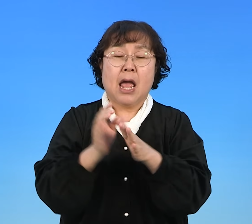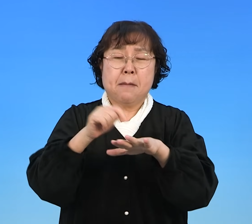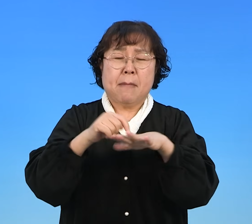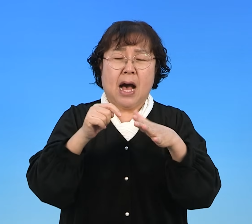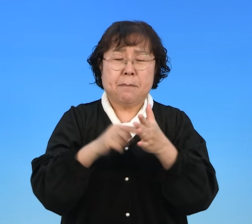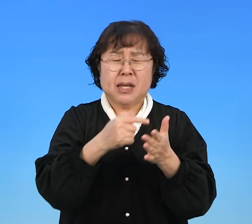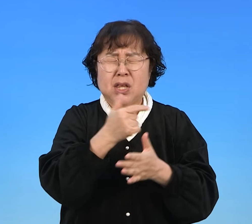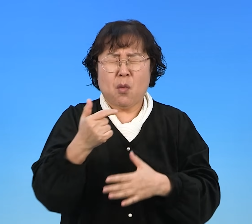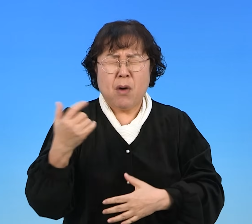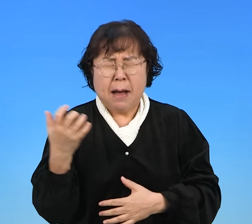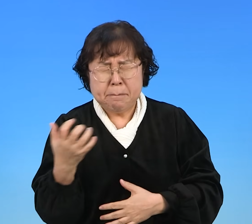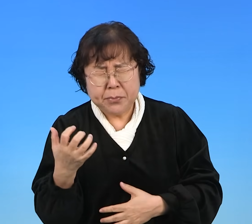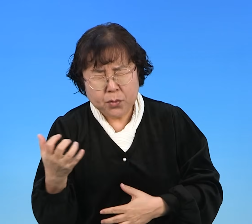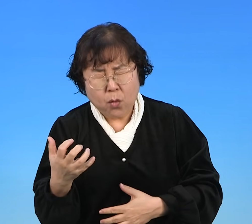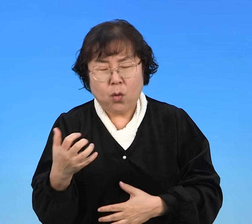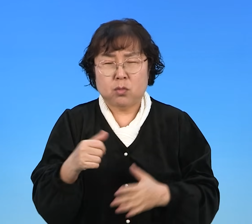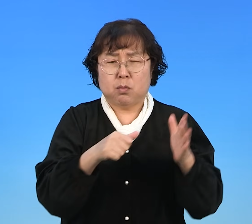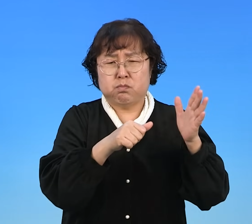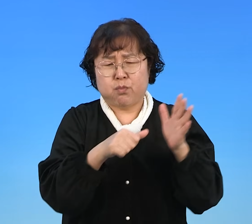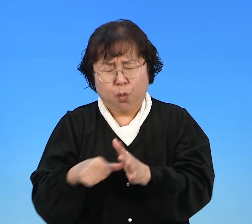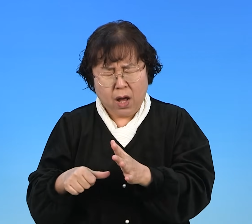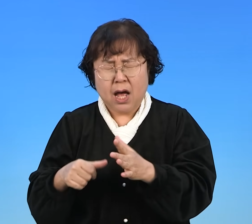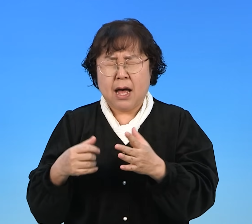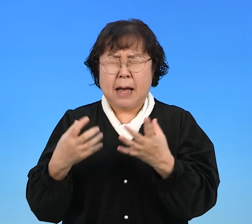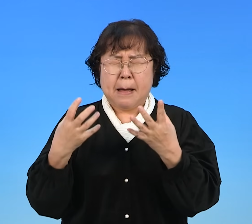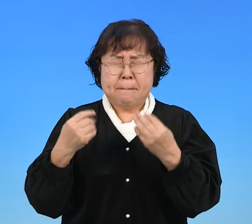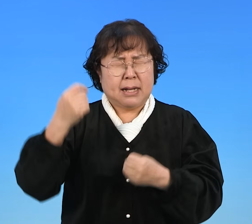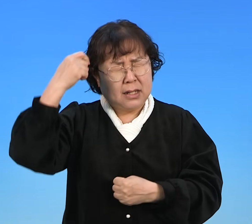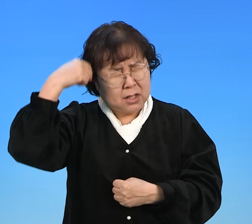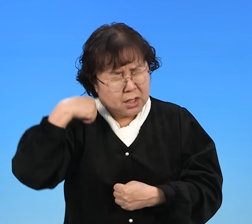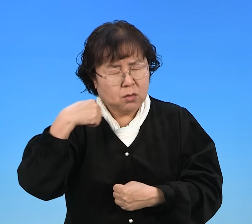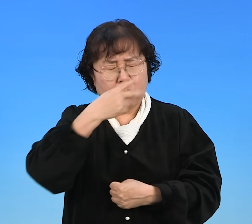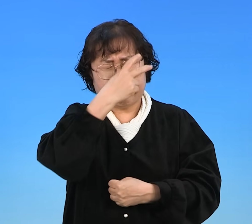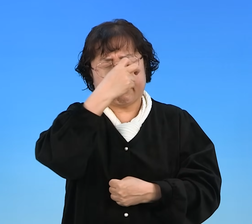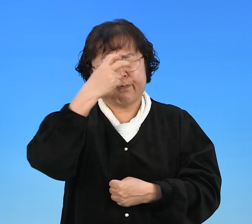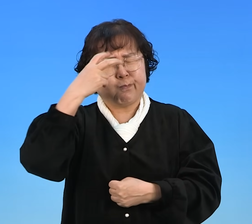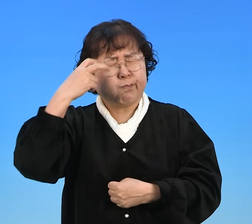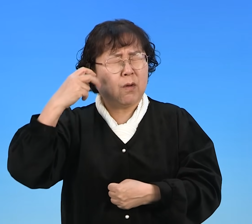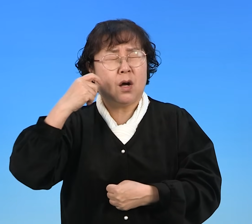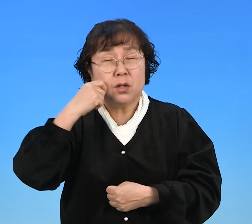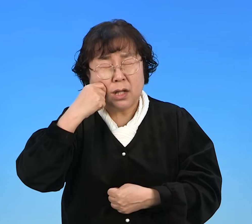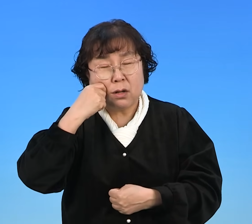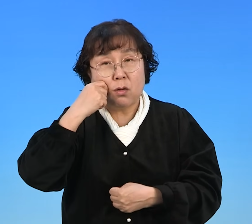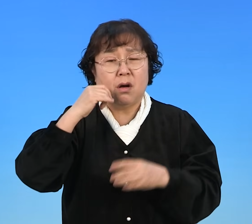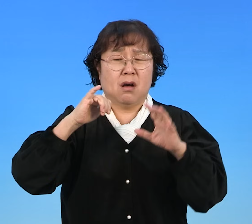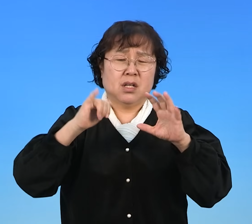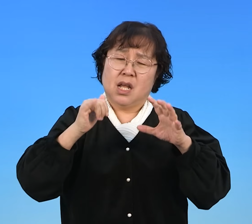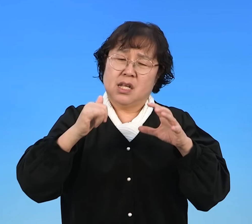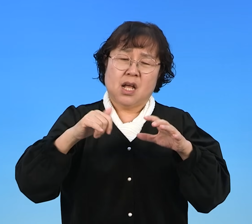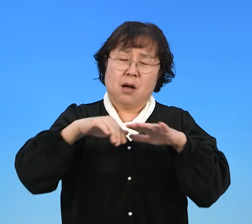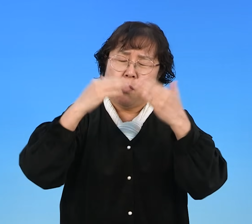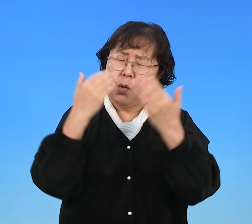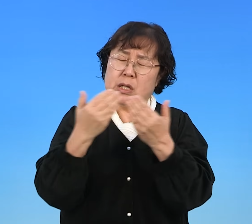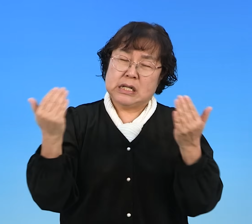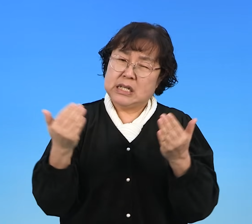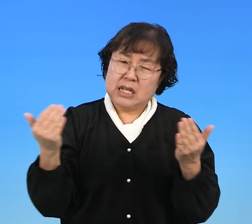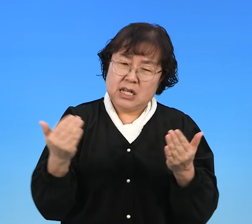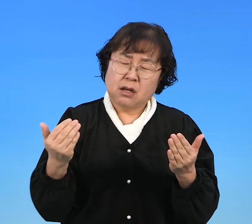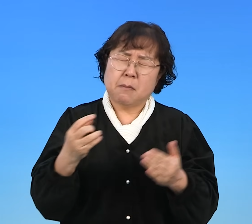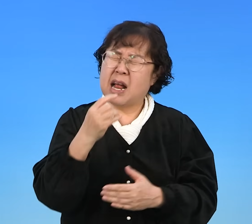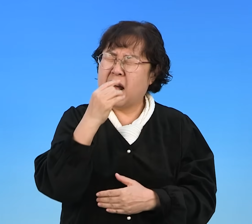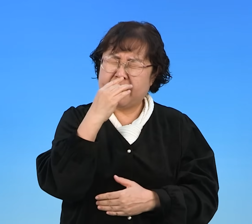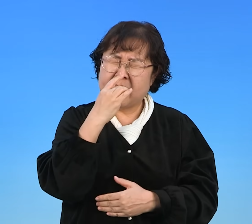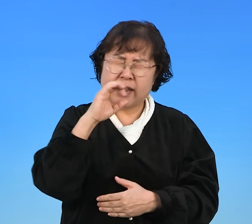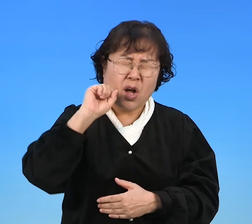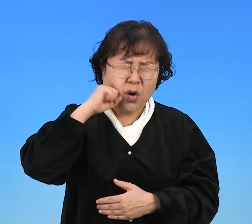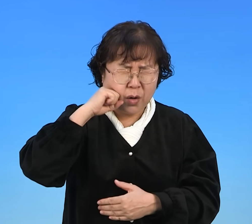마음이 쓰라리시고 유난히 실패감이 크시고 잠을 이루지 못하시고 참 세상 만사 마음먹은 대로